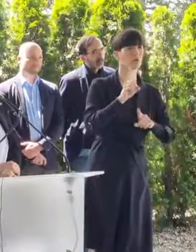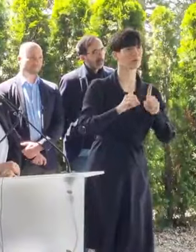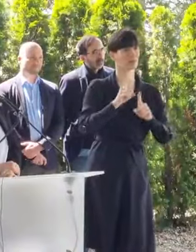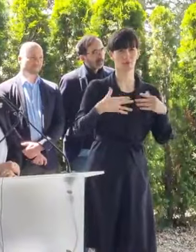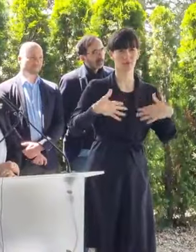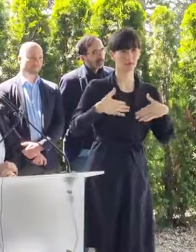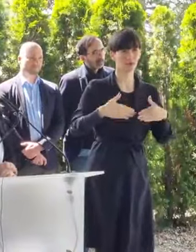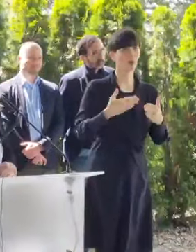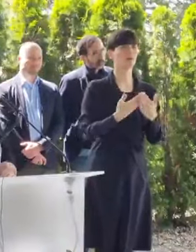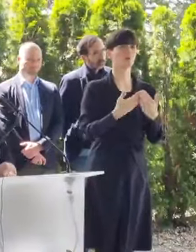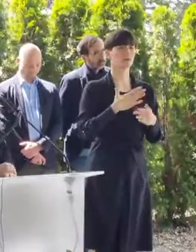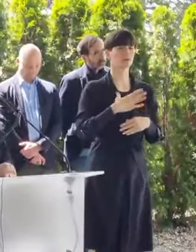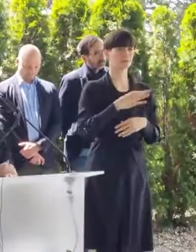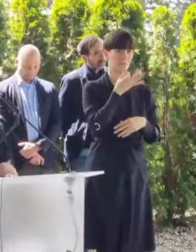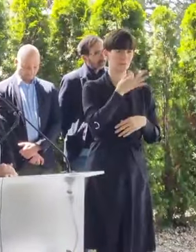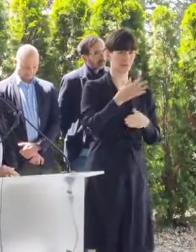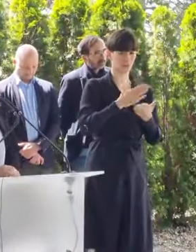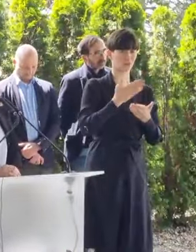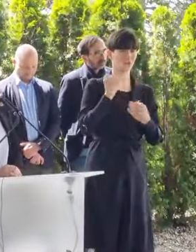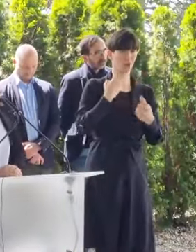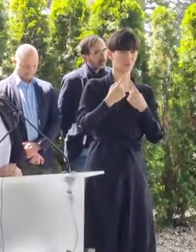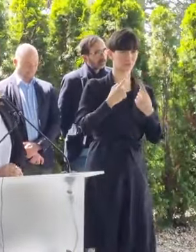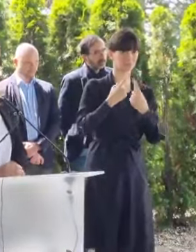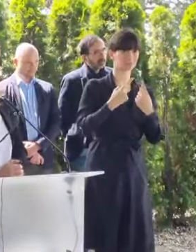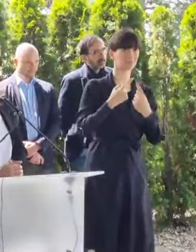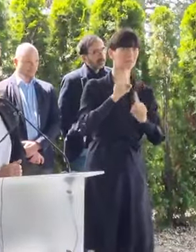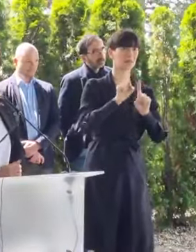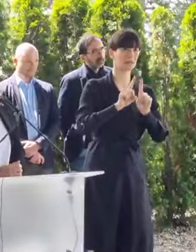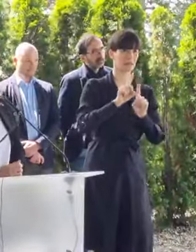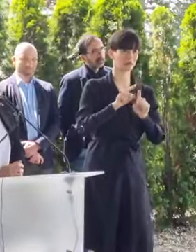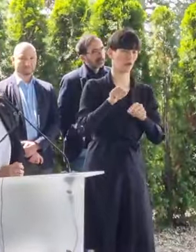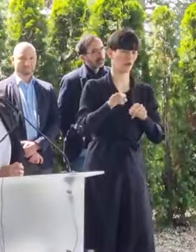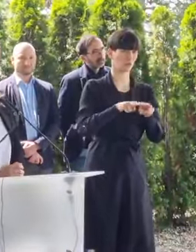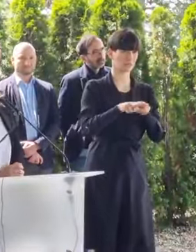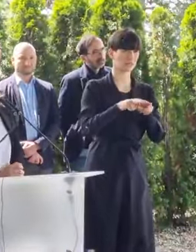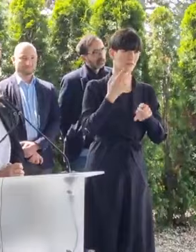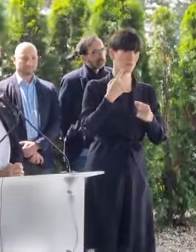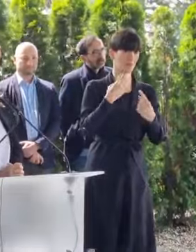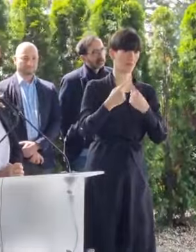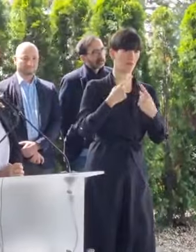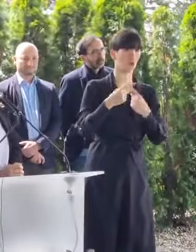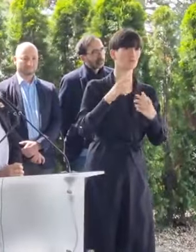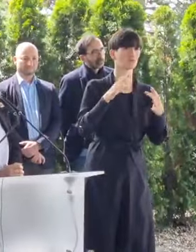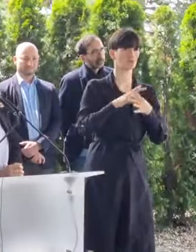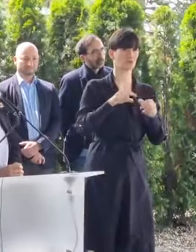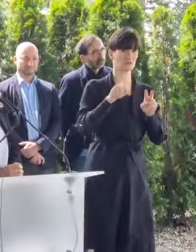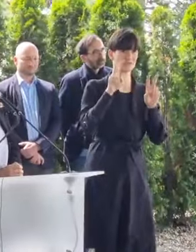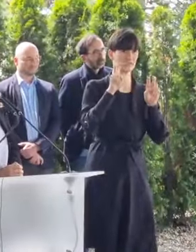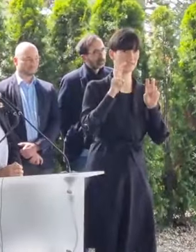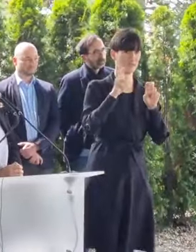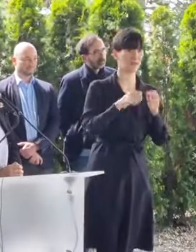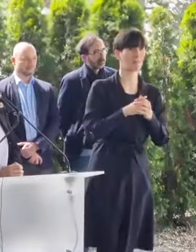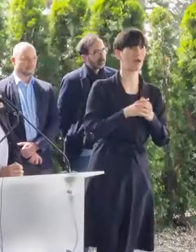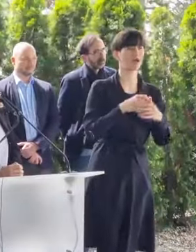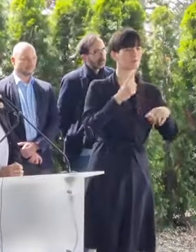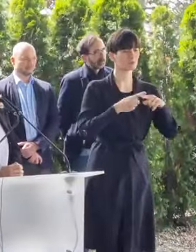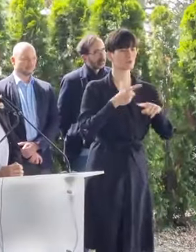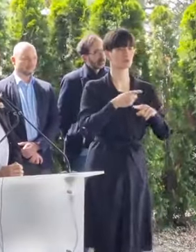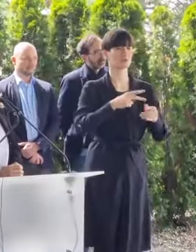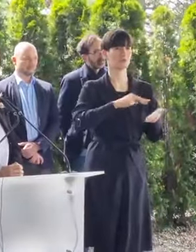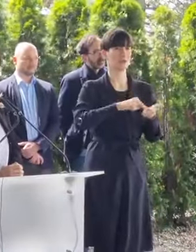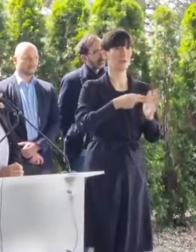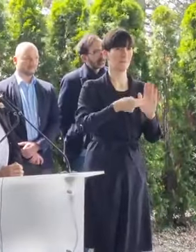aj tohto, keďže Ukrajina musí reformovať svoje štruktúry, aby podobným problémom zabránila, rovnako aj v súvislosti s plánovaným